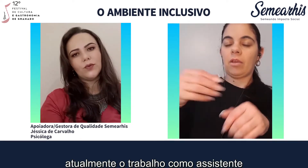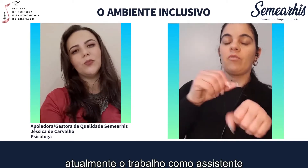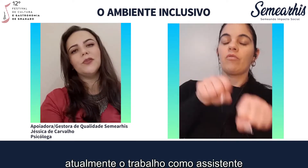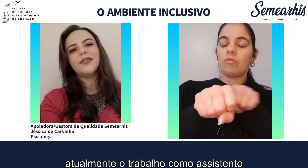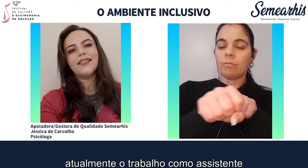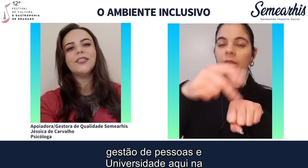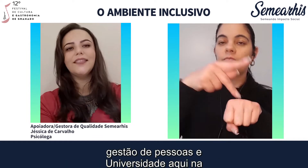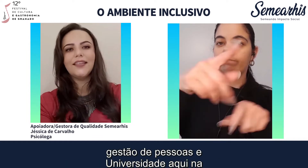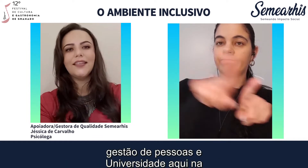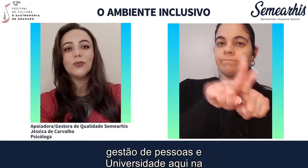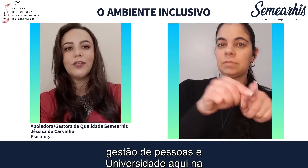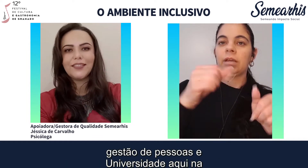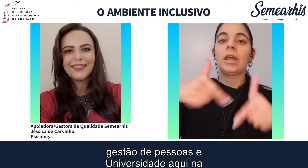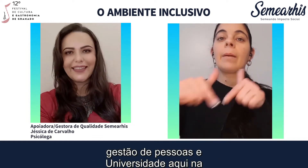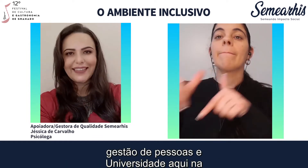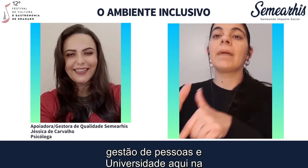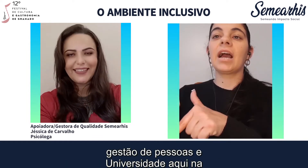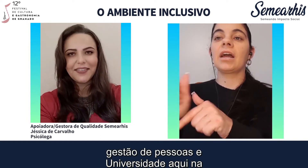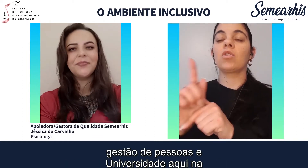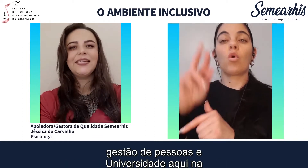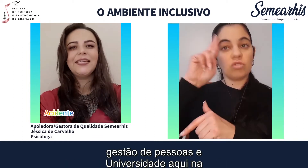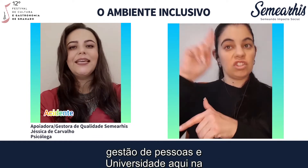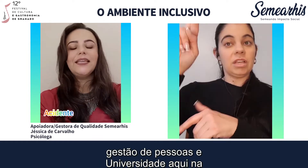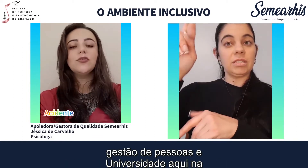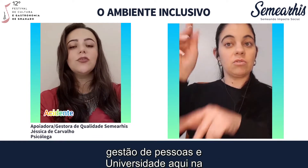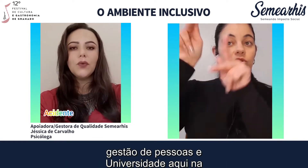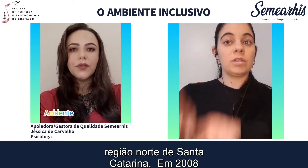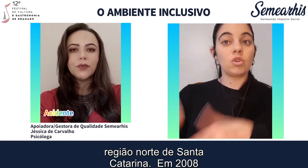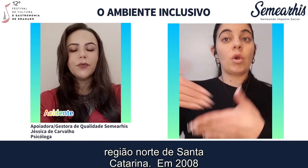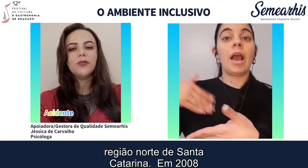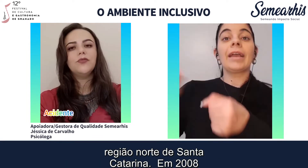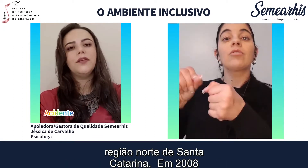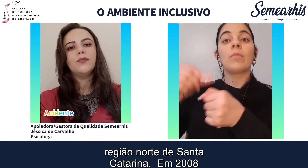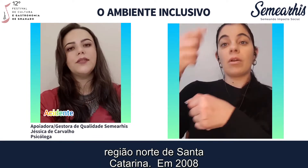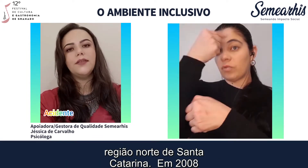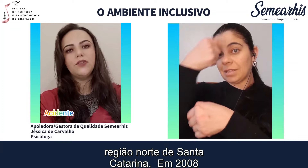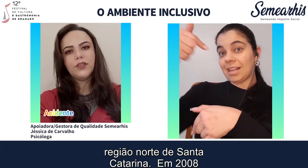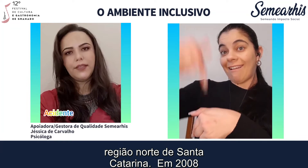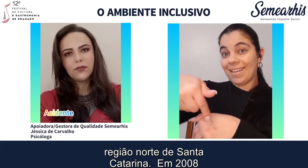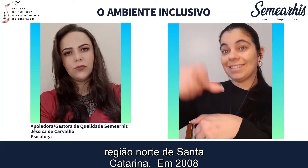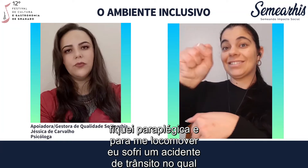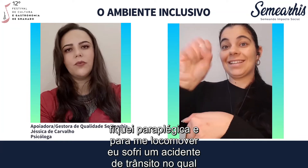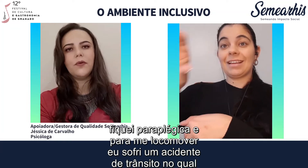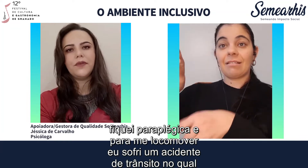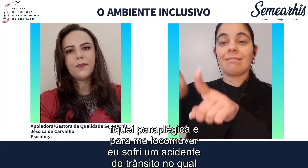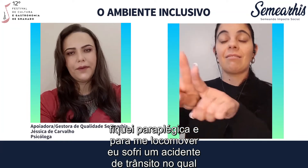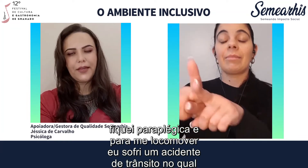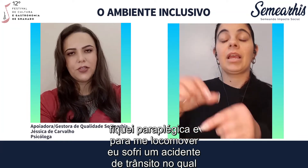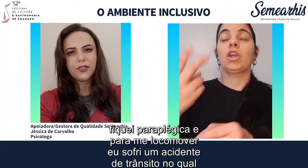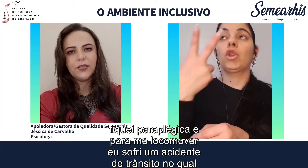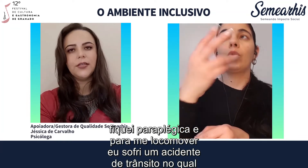de pessoas em uma universidade aqui na região norte de Santa Catarina. Em 2008, eu sofri um acidente de trânsito no qual eu